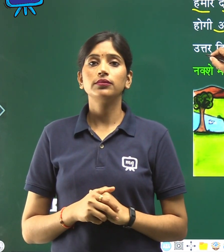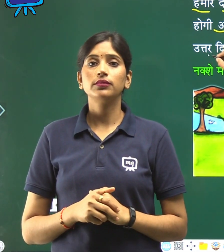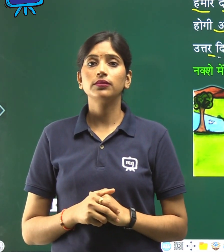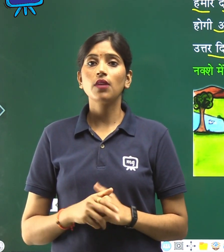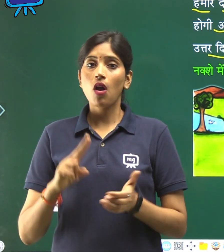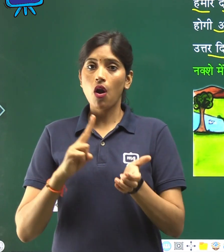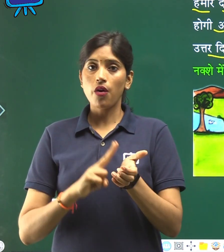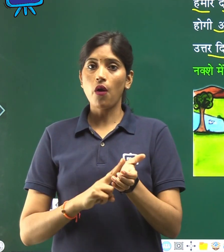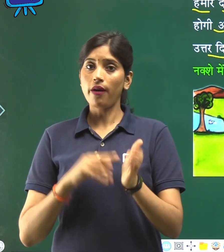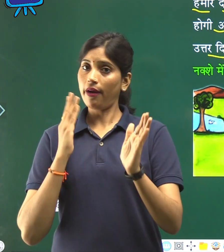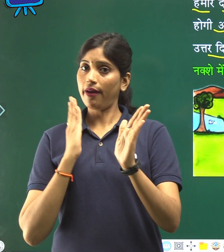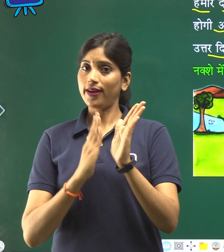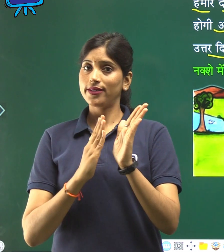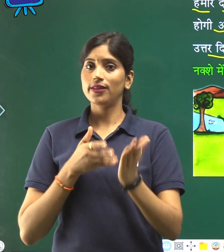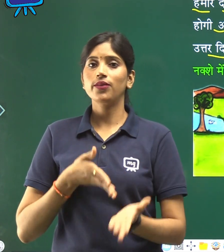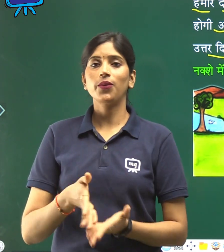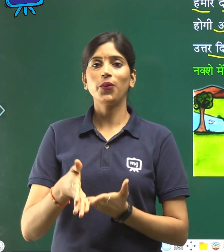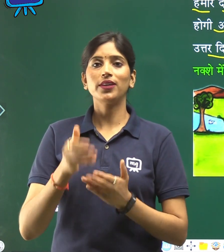उत्तर दिशा होगी।